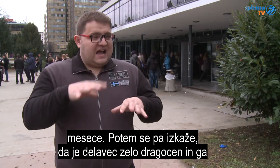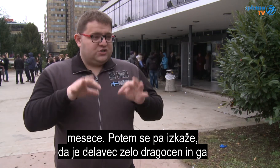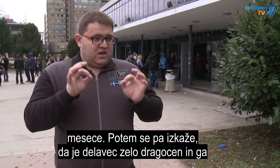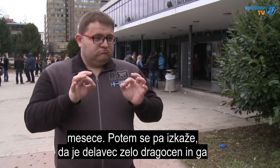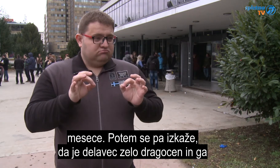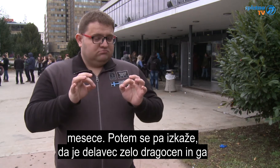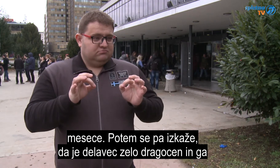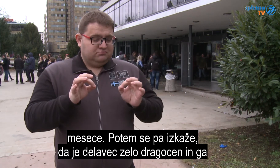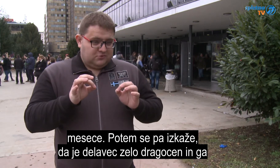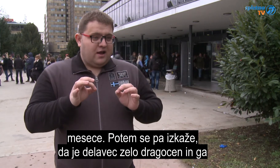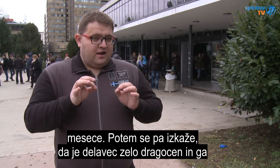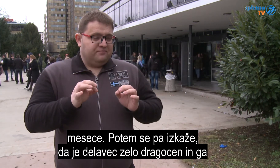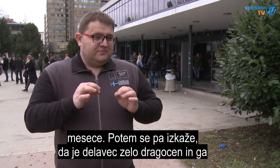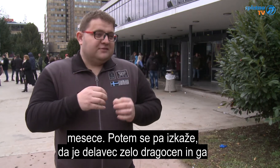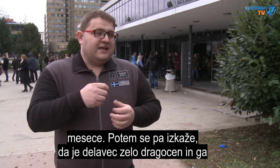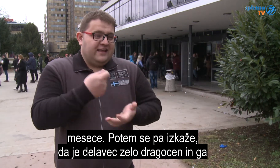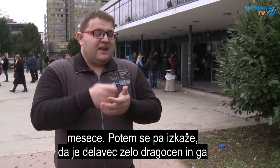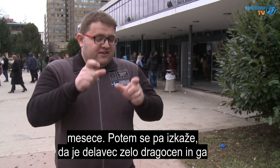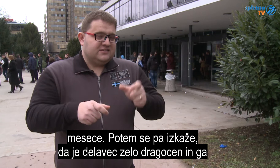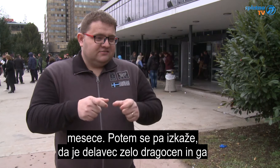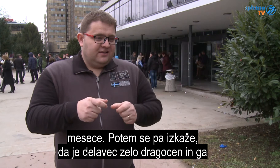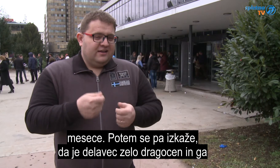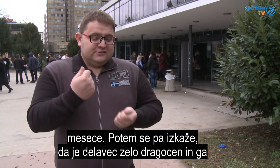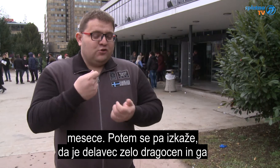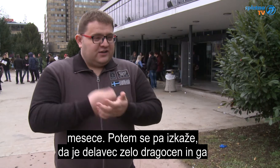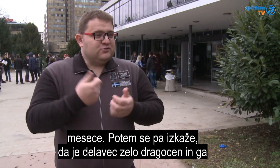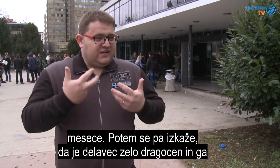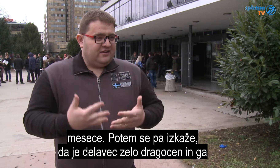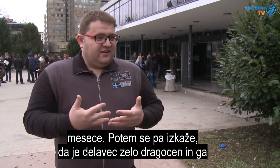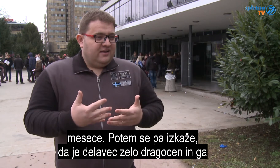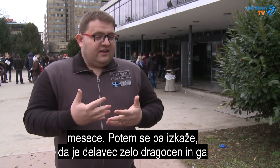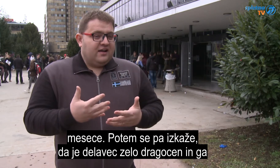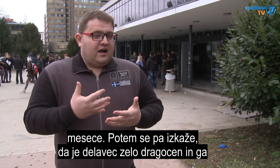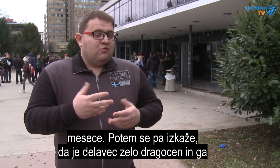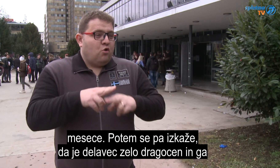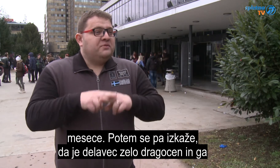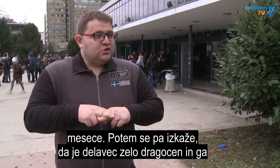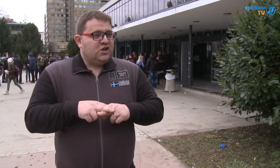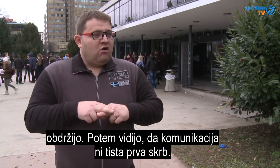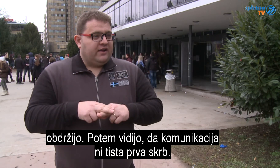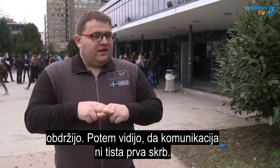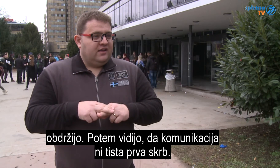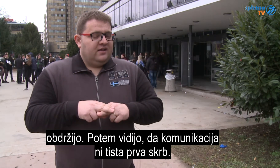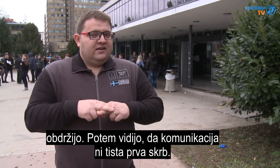izkaže, da je delavec zelo dragocen in ga obdržijo.